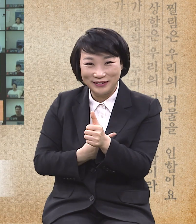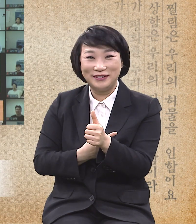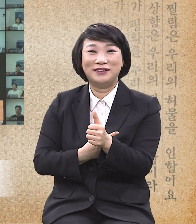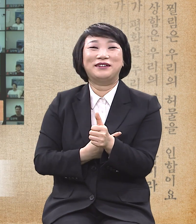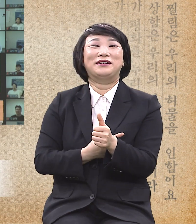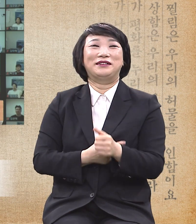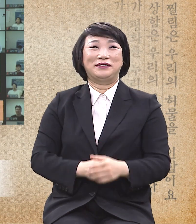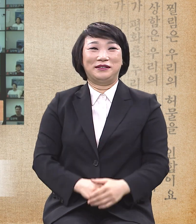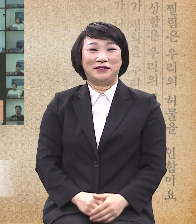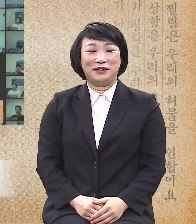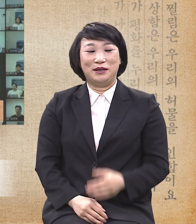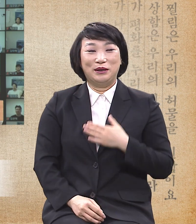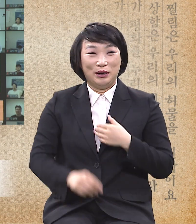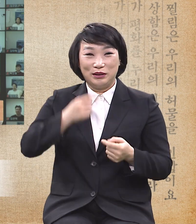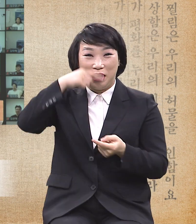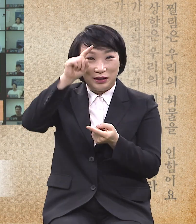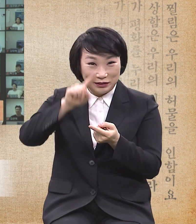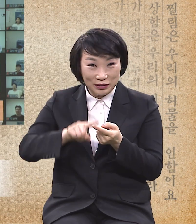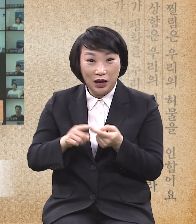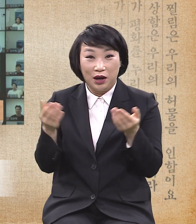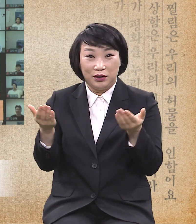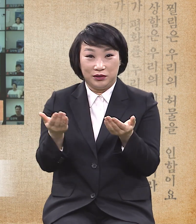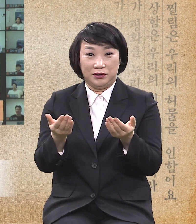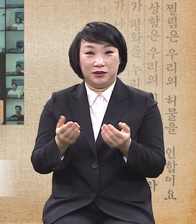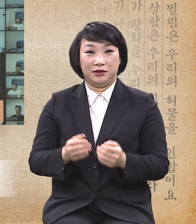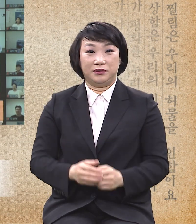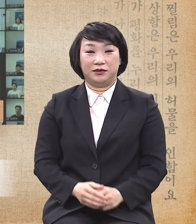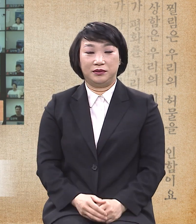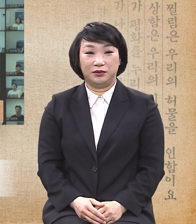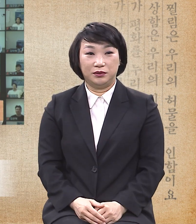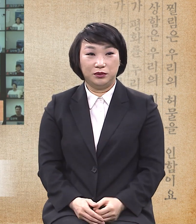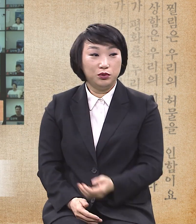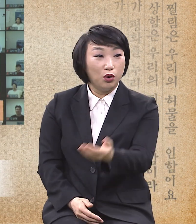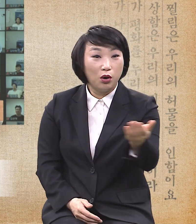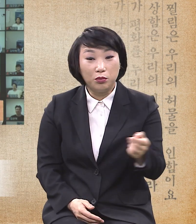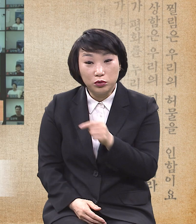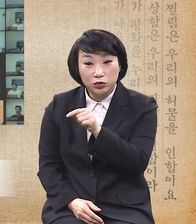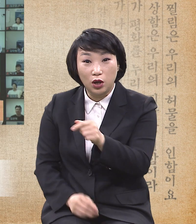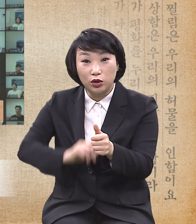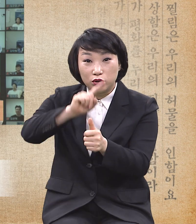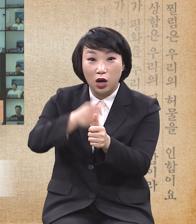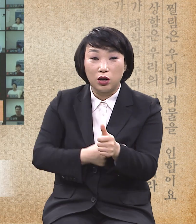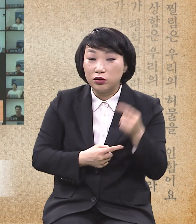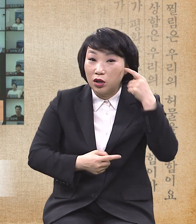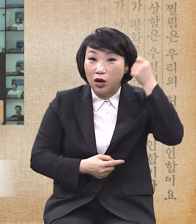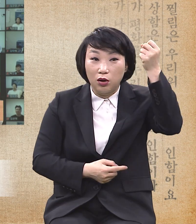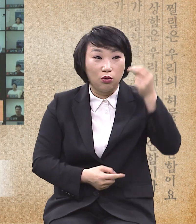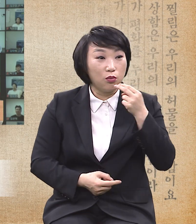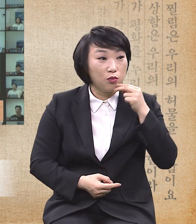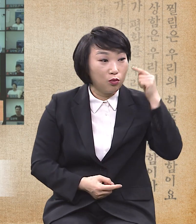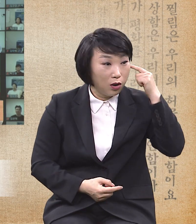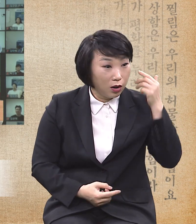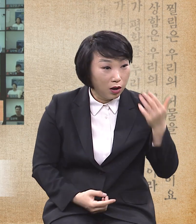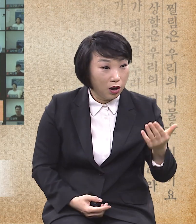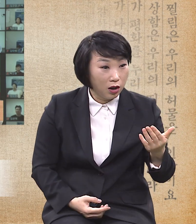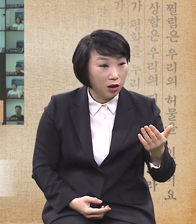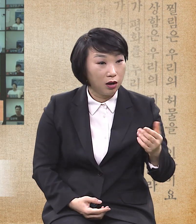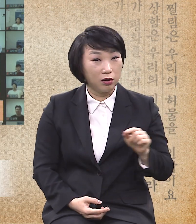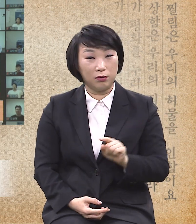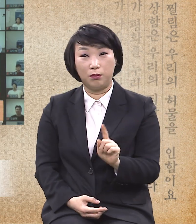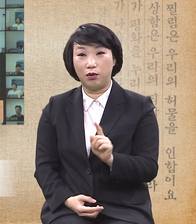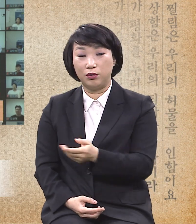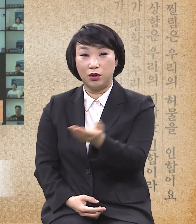자연스러운 것이고 당연한 것인데 왜 그것이 당연하지 못하나?